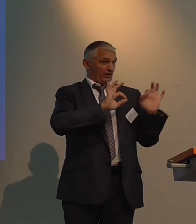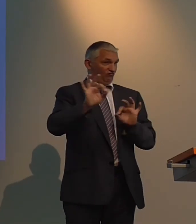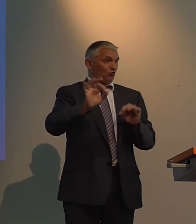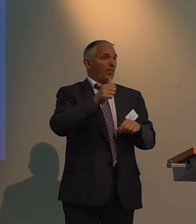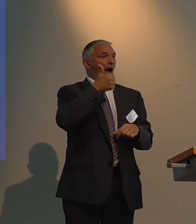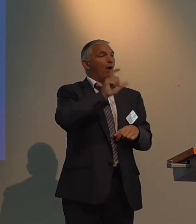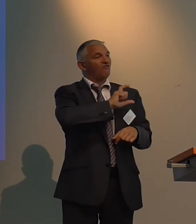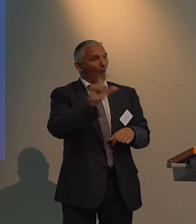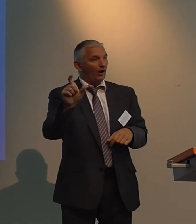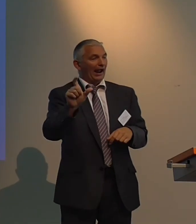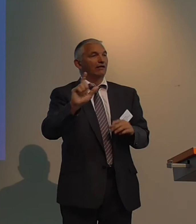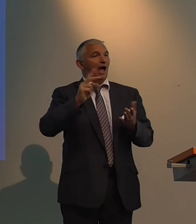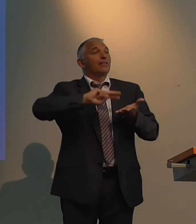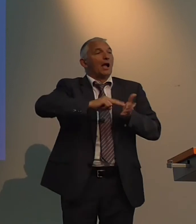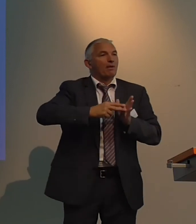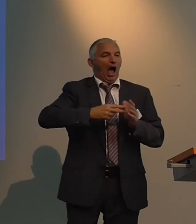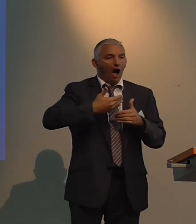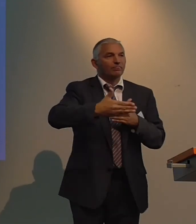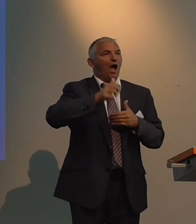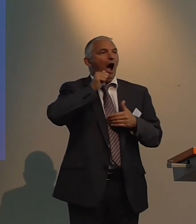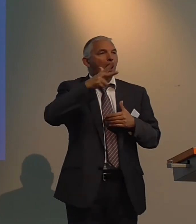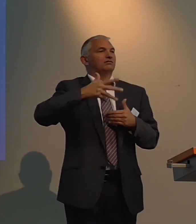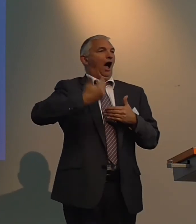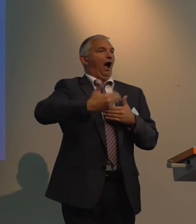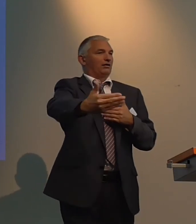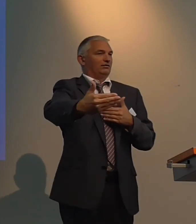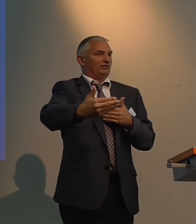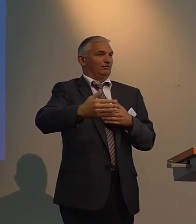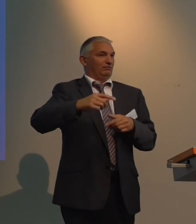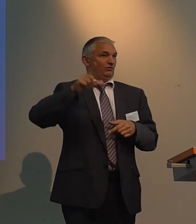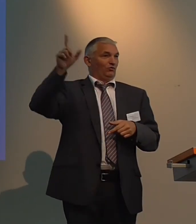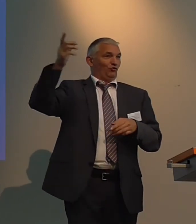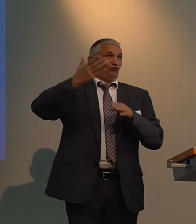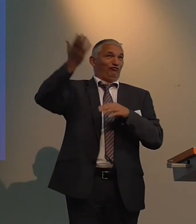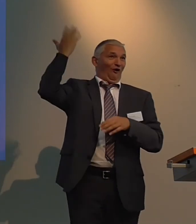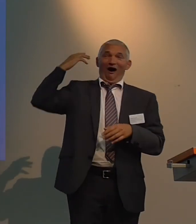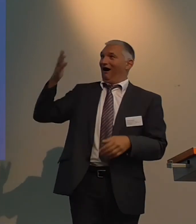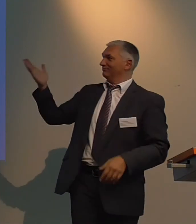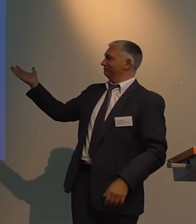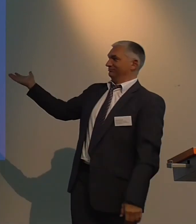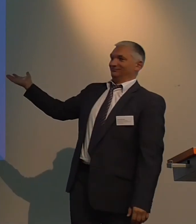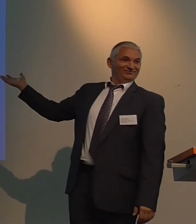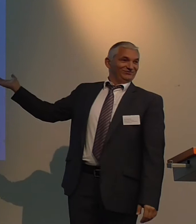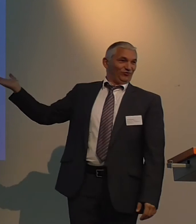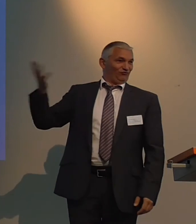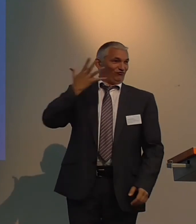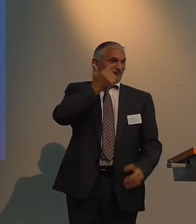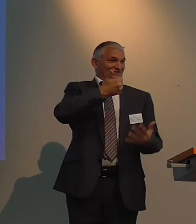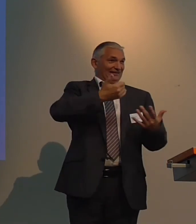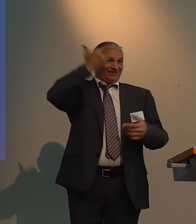hat. Das ist damals eingeführt worden, einmal in der Woche, und es war geplant, das jeden Tag durchzuführen, und das 1960. Also das